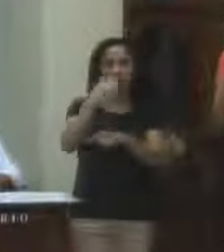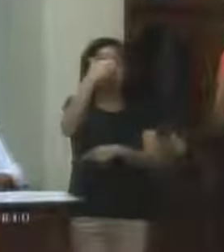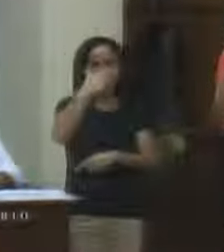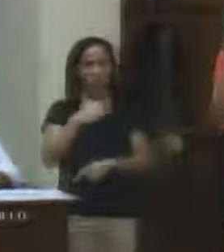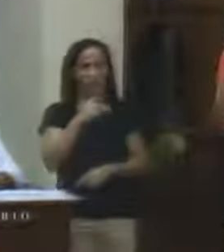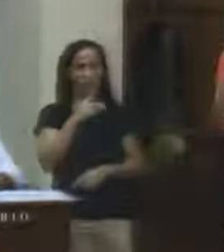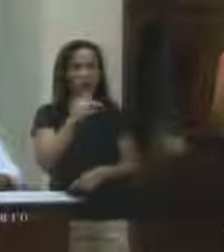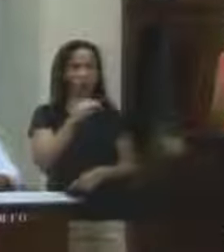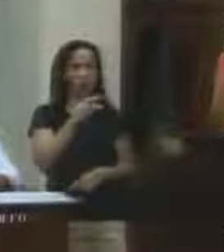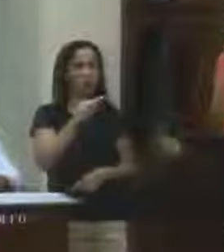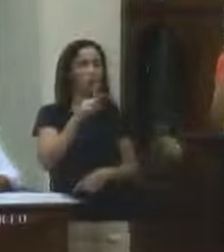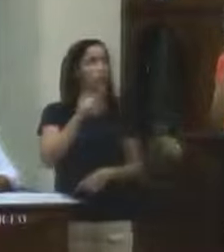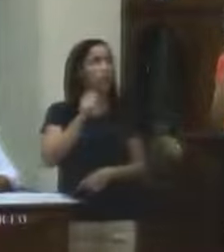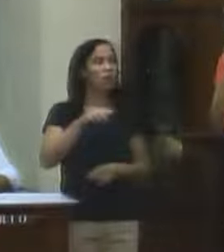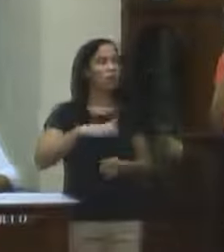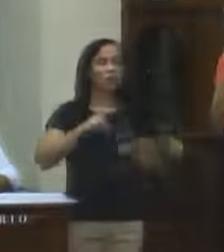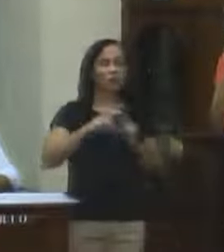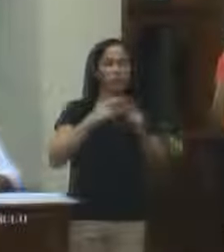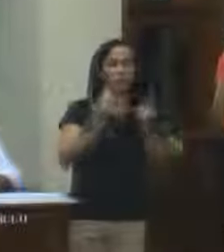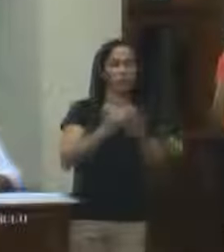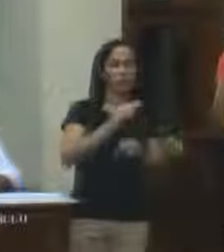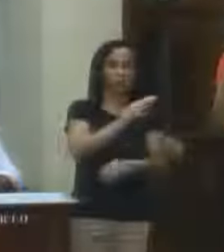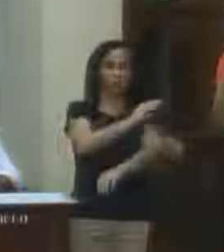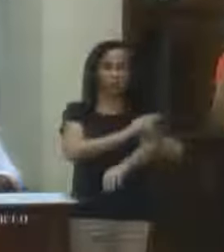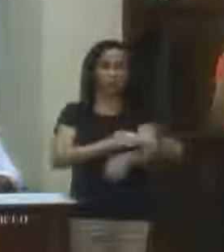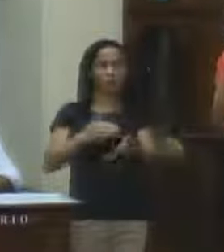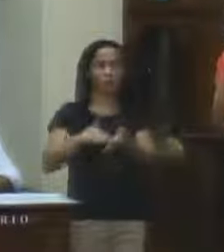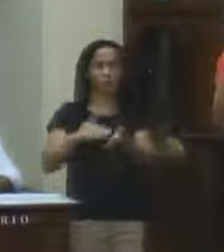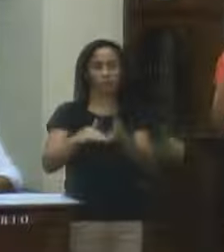Em reunião com o secretário de Cultura e Turismo,